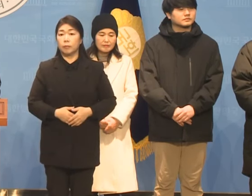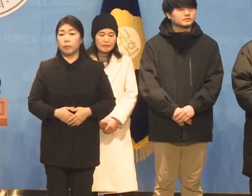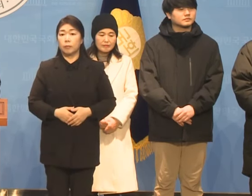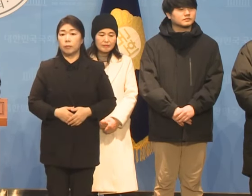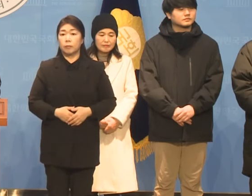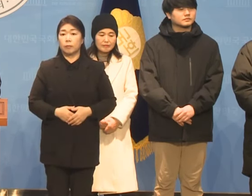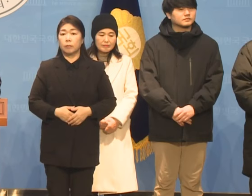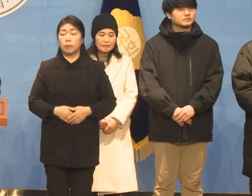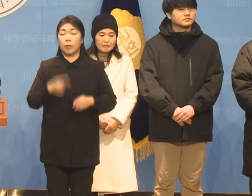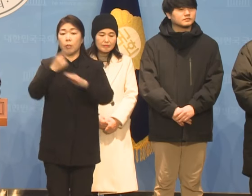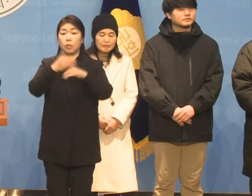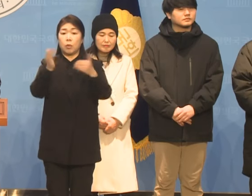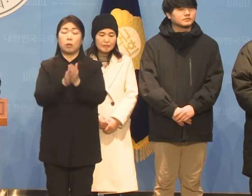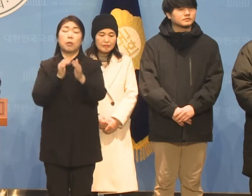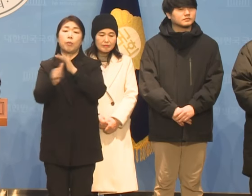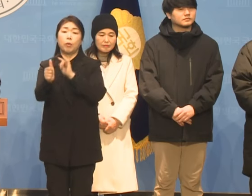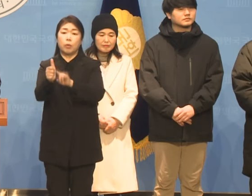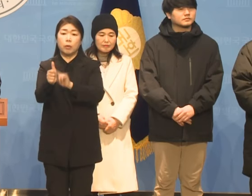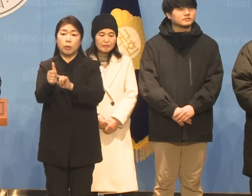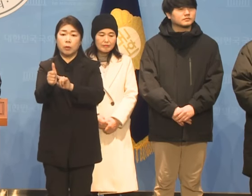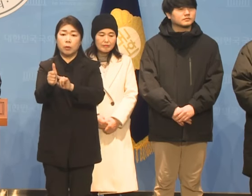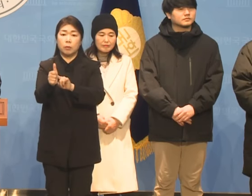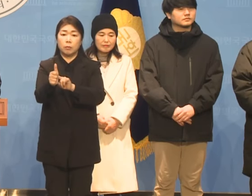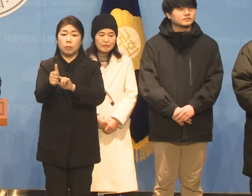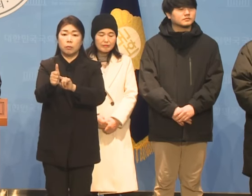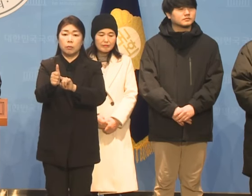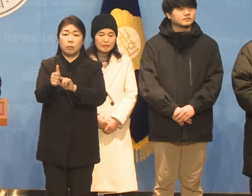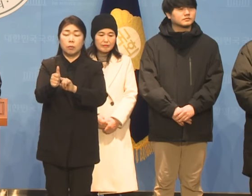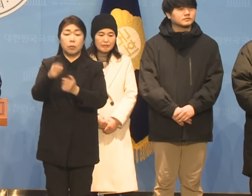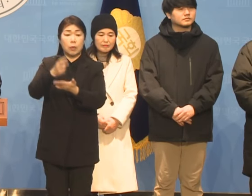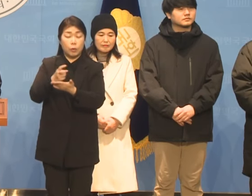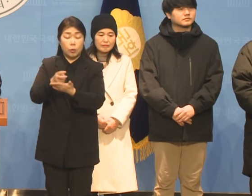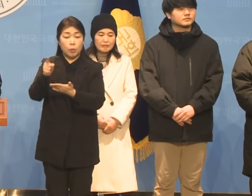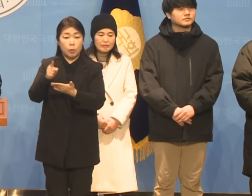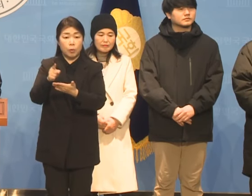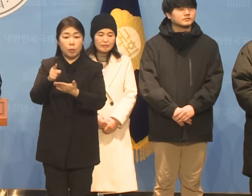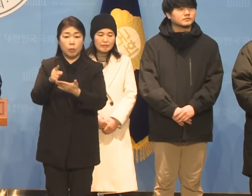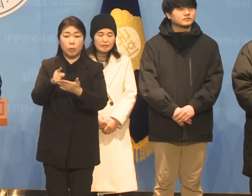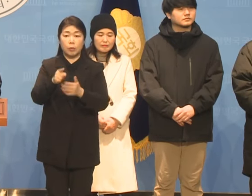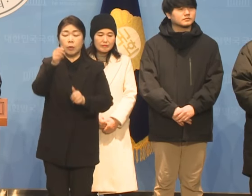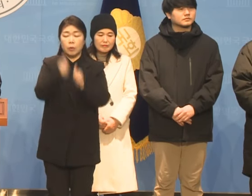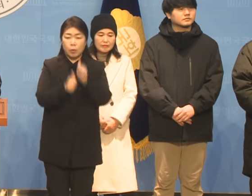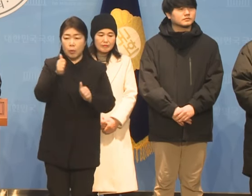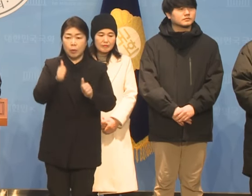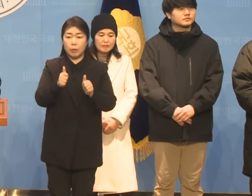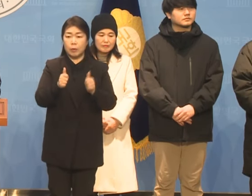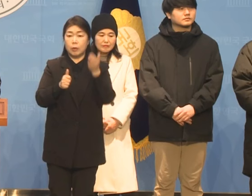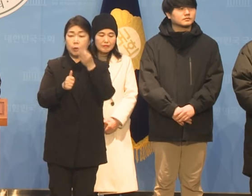당대표는 당원 당규상 경선 불복이 아님을 당대표에게 아무리 설명해도